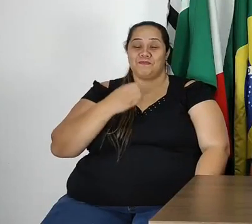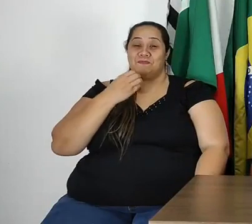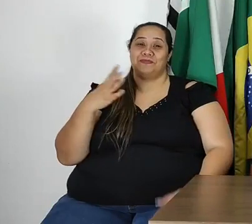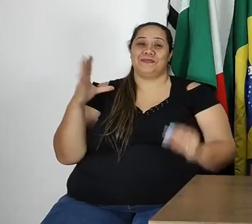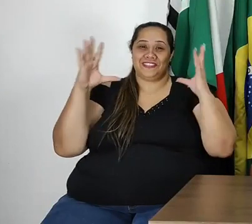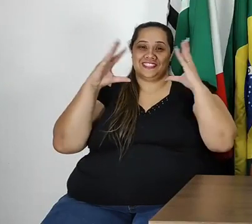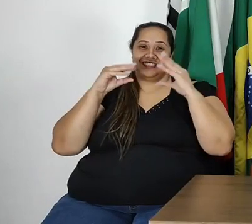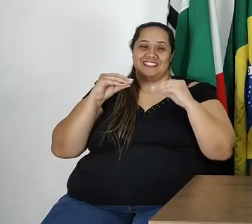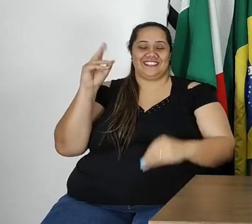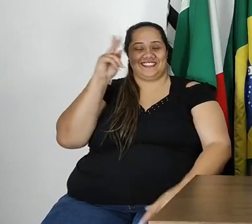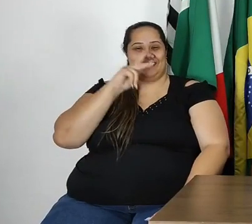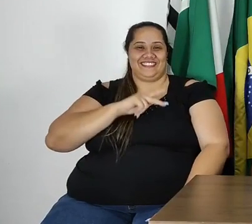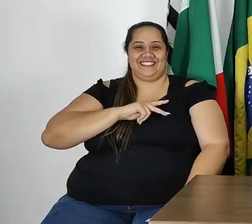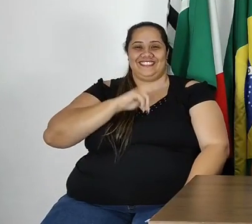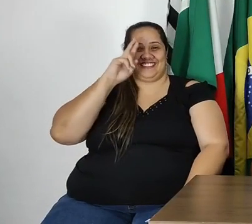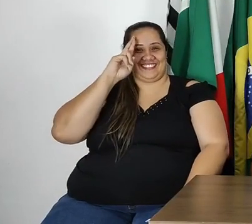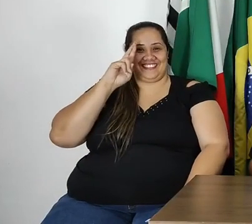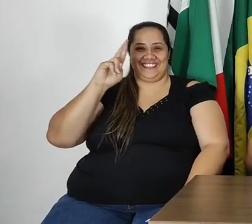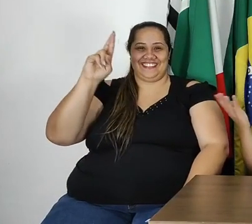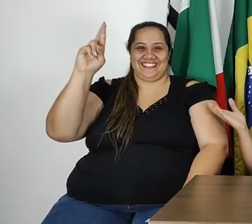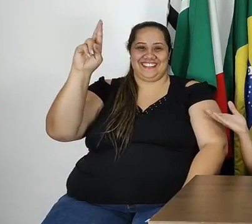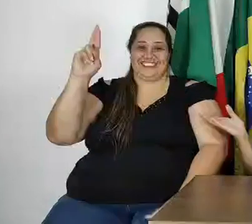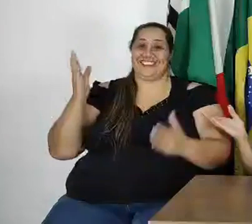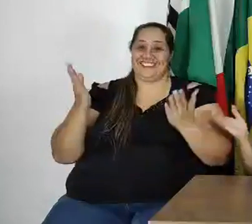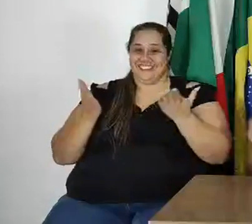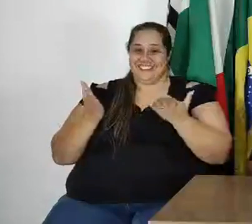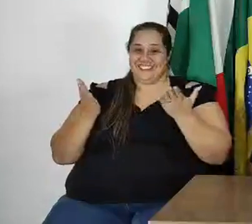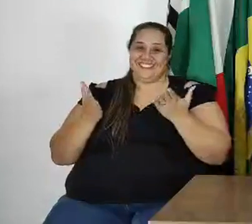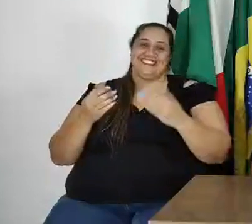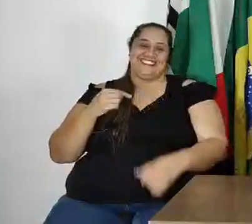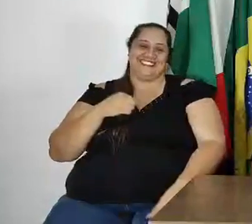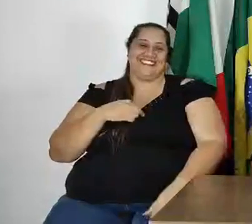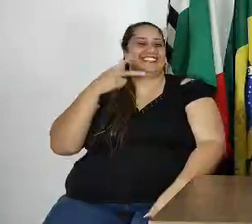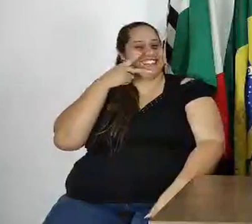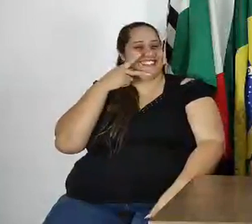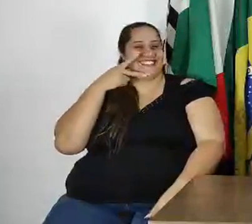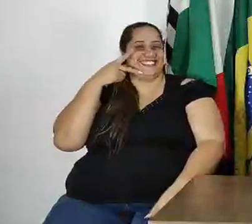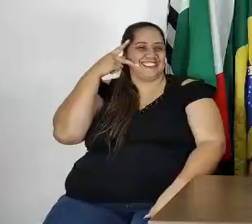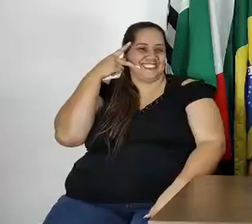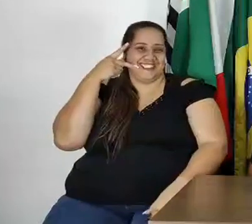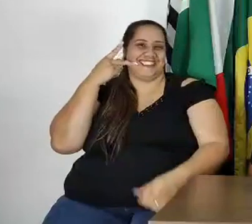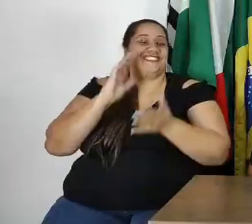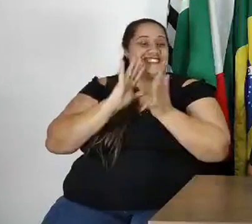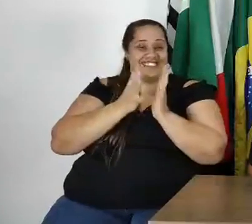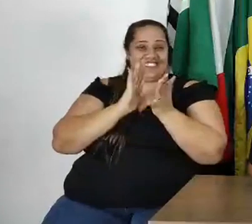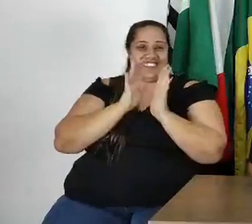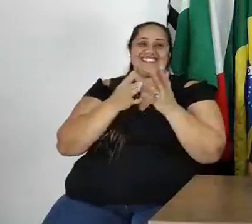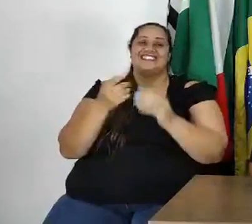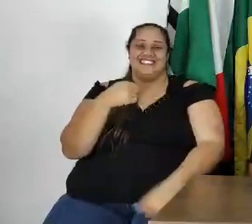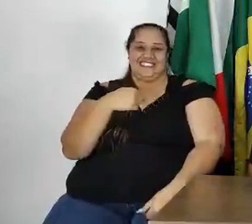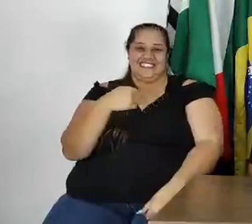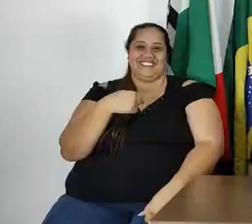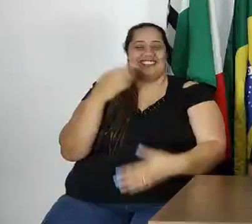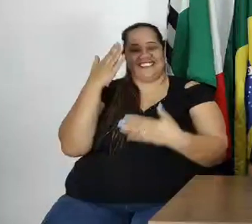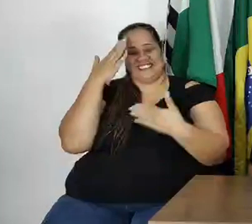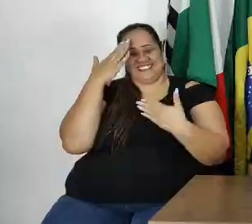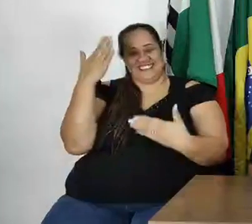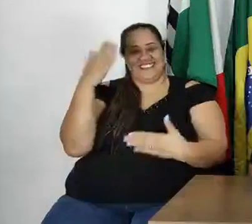Boa noite, a paz do Senhor. Hoje eu tô aqui com a Patrícia, que vai interpretar para mim.